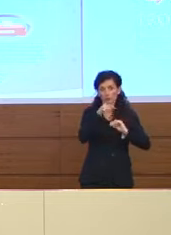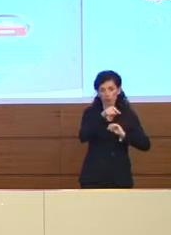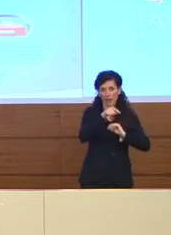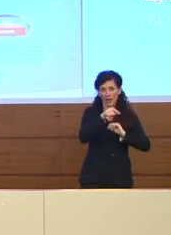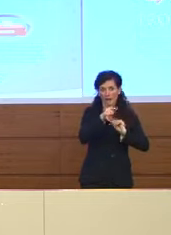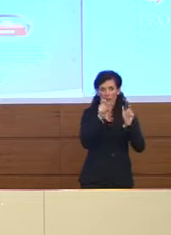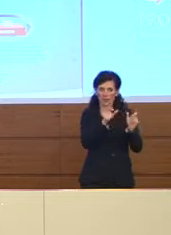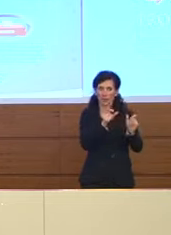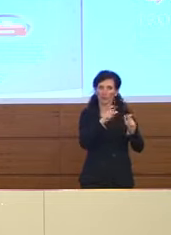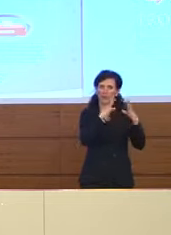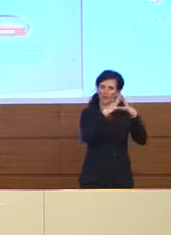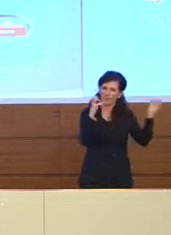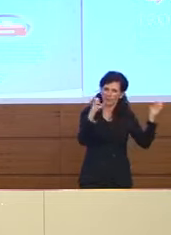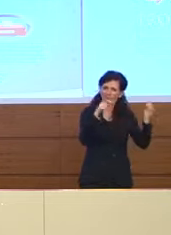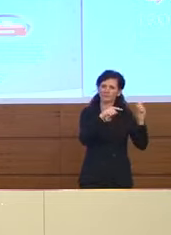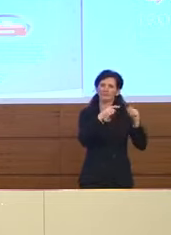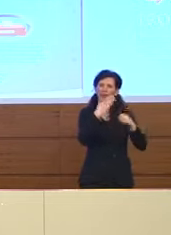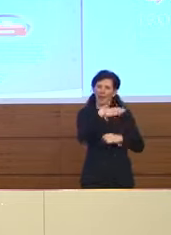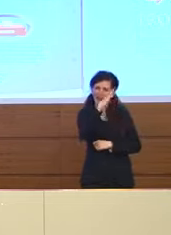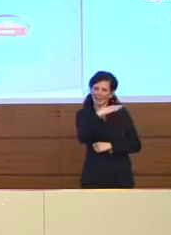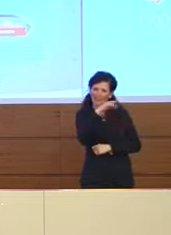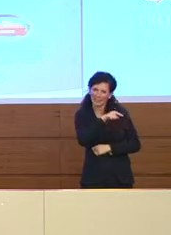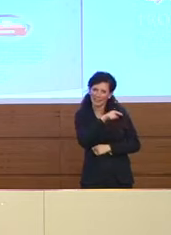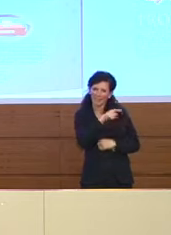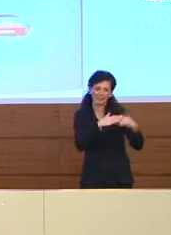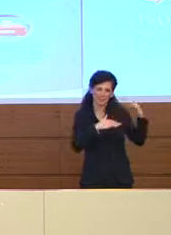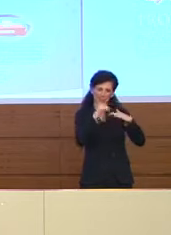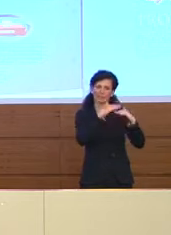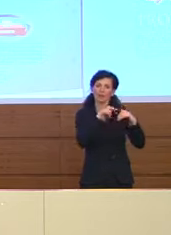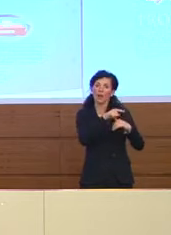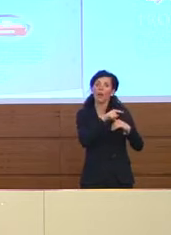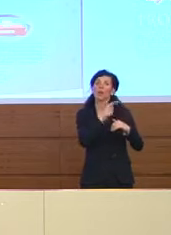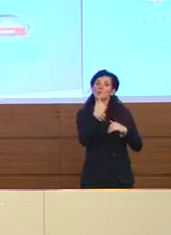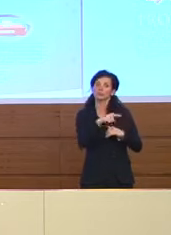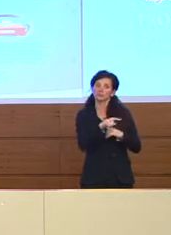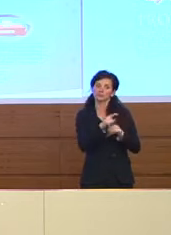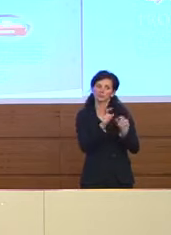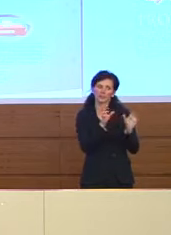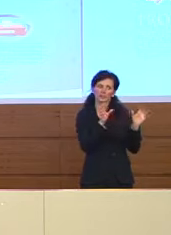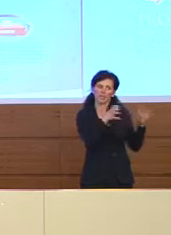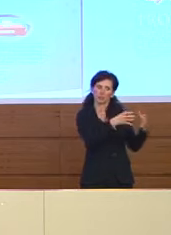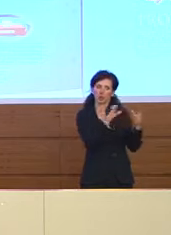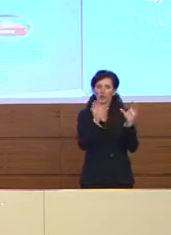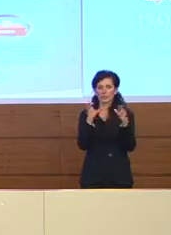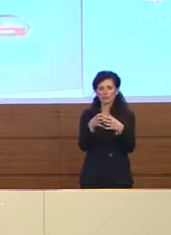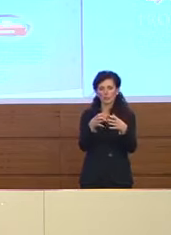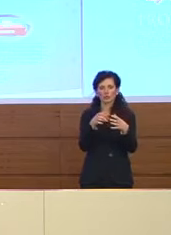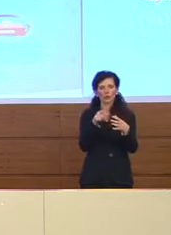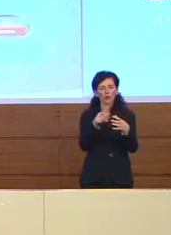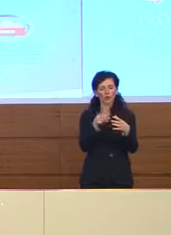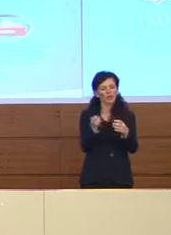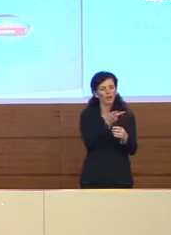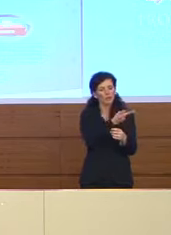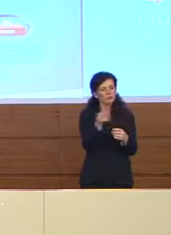i due settore che consentivano di poter ottemperare